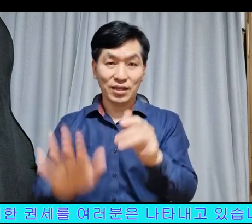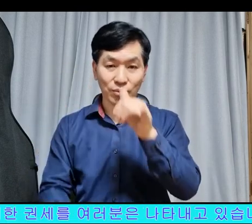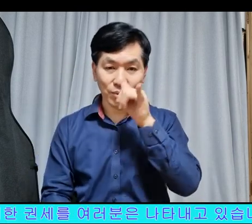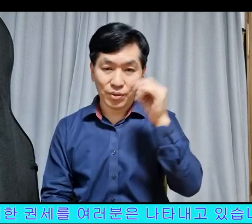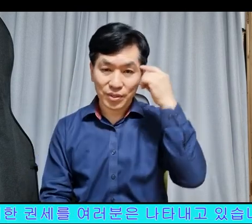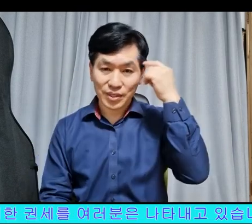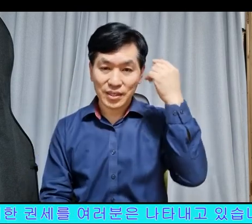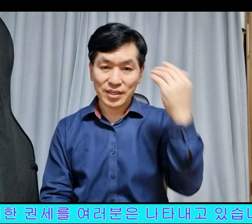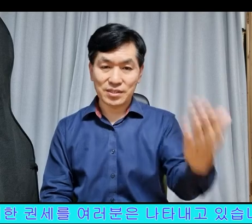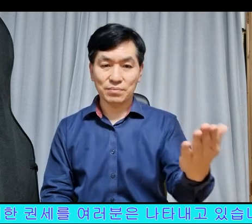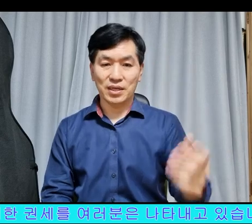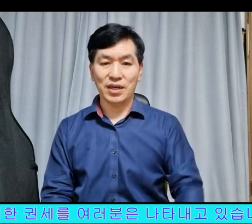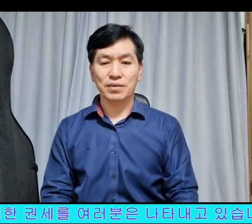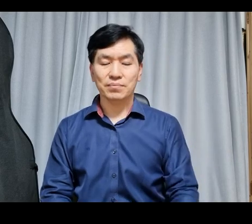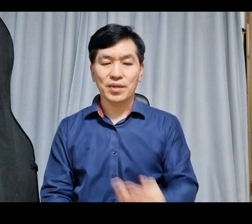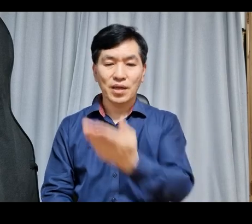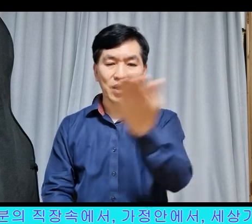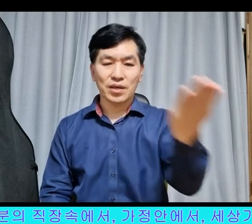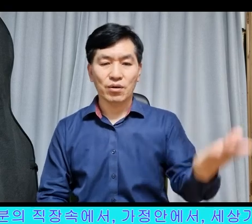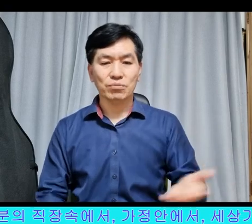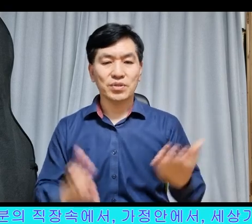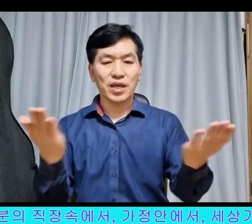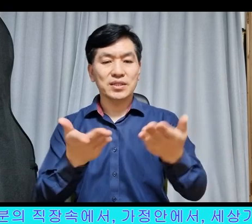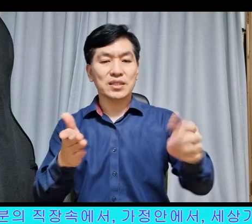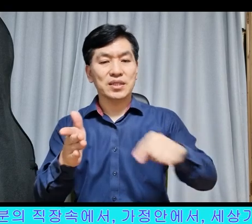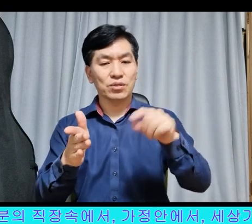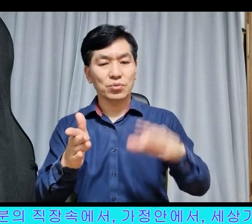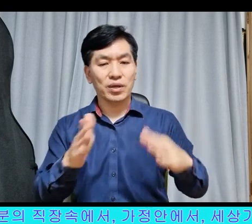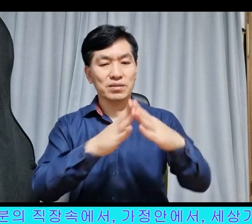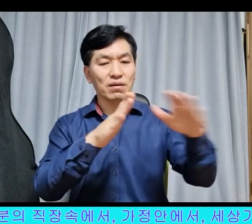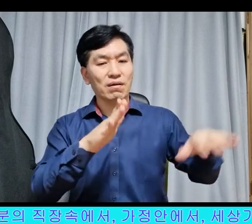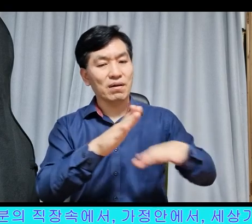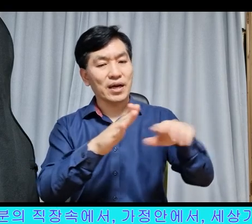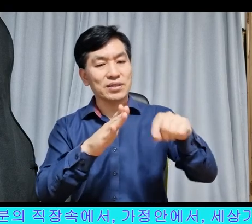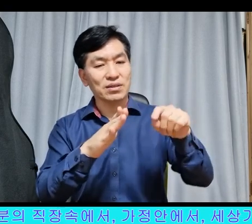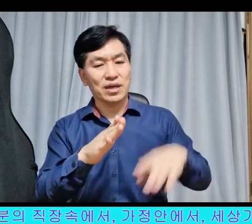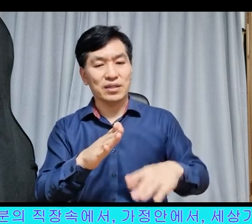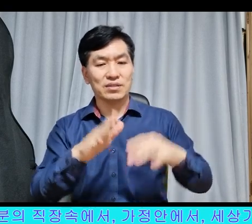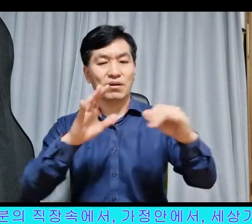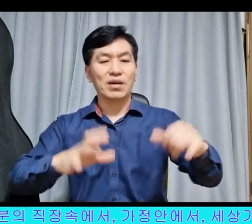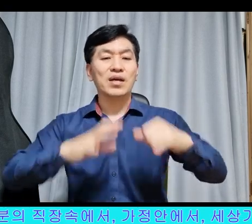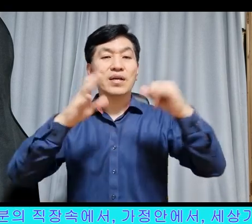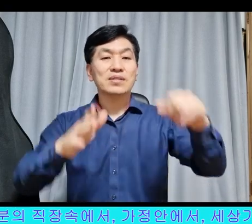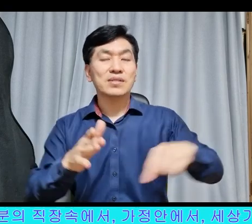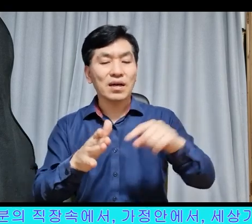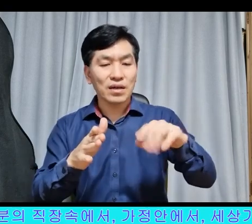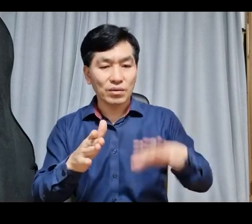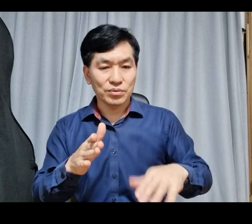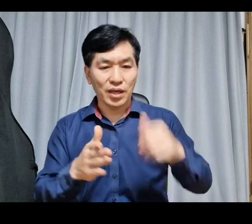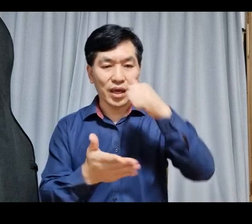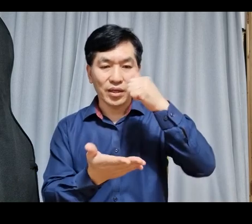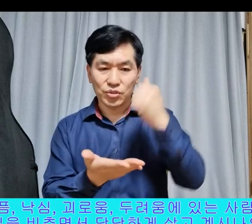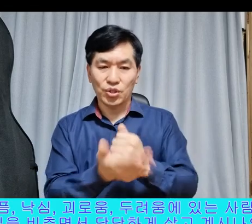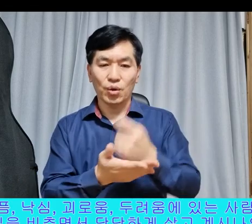나타내고 있습니까? 여러분의 직장 속에서, 가정 안에서, 세상 가운데